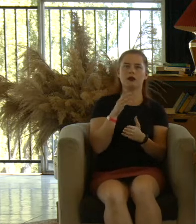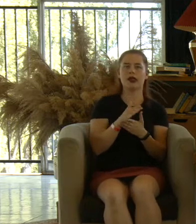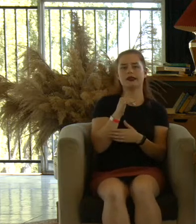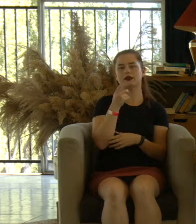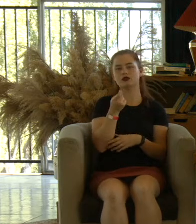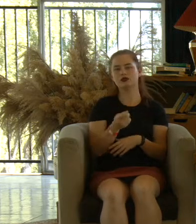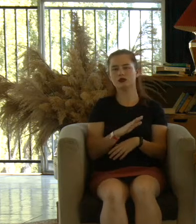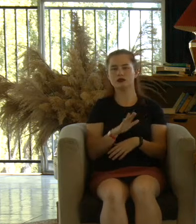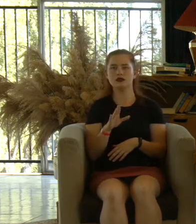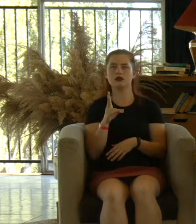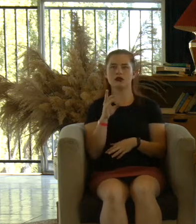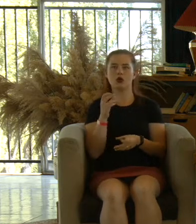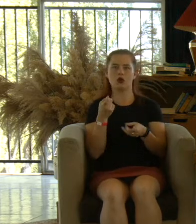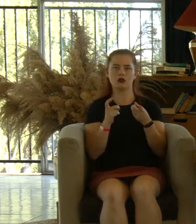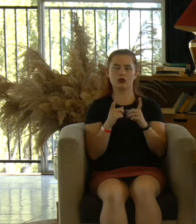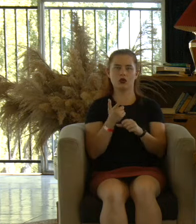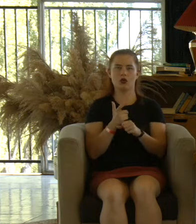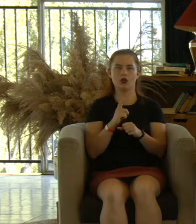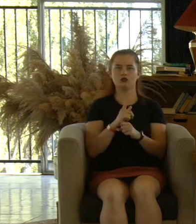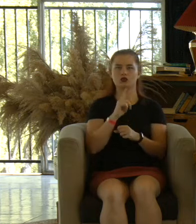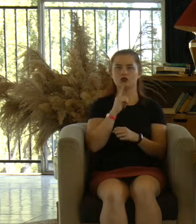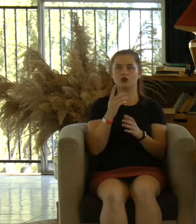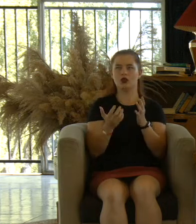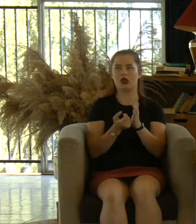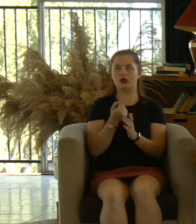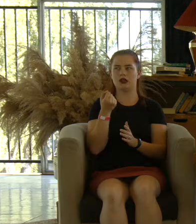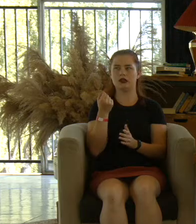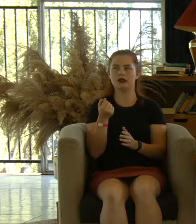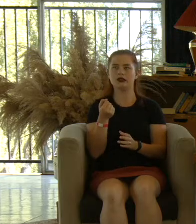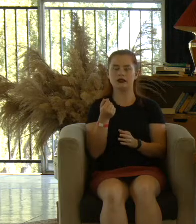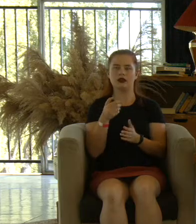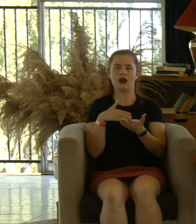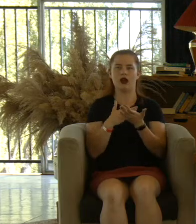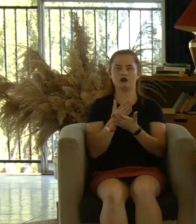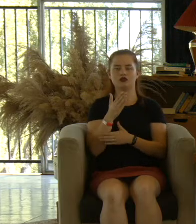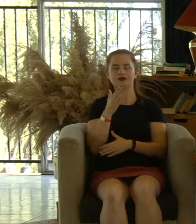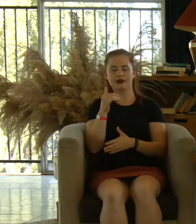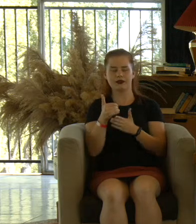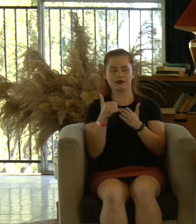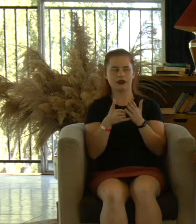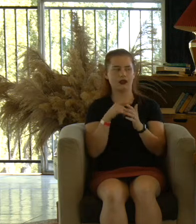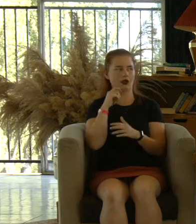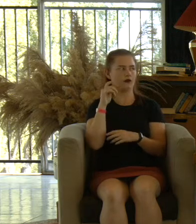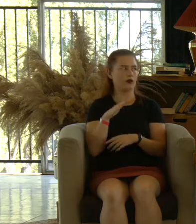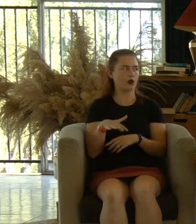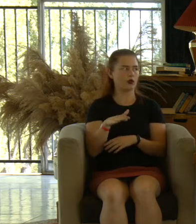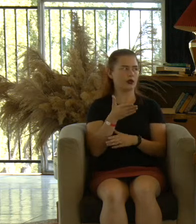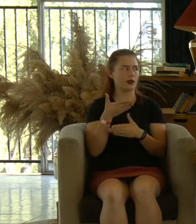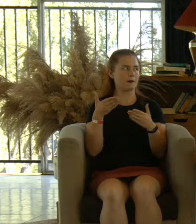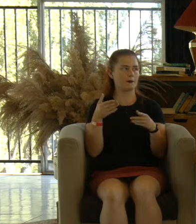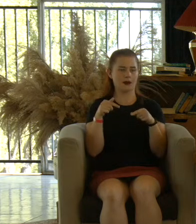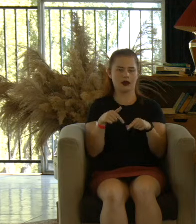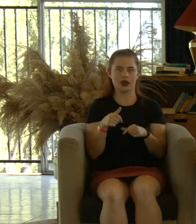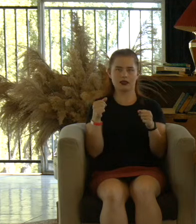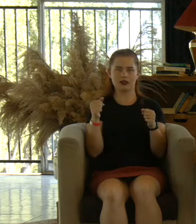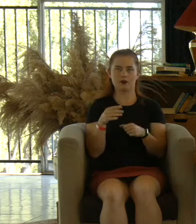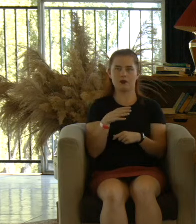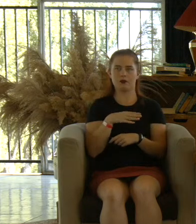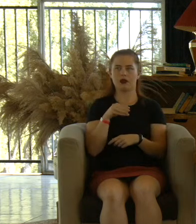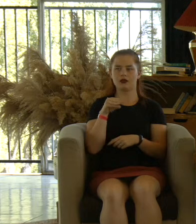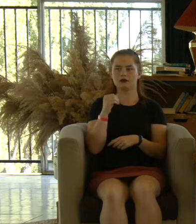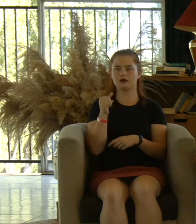дешевые, и так далее. Но в натуральных очень тяжело найти реально некачественное вино в Украине. Мы этой зимой были в Таиланде, там вообще с